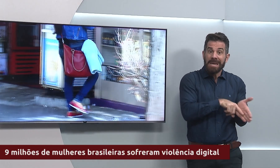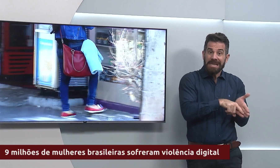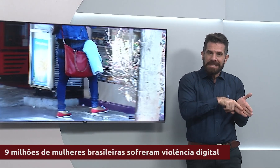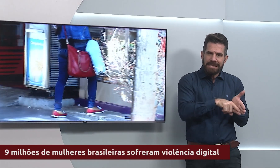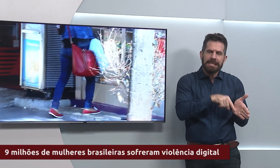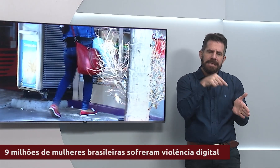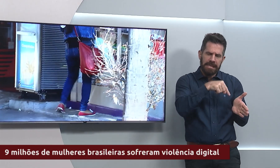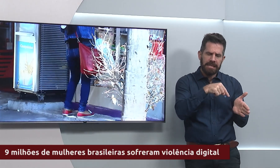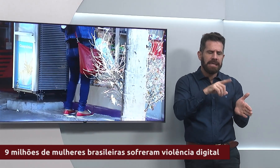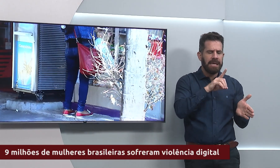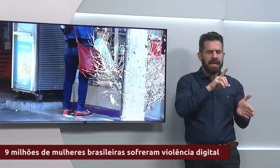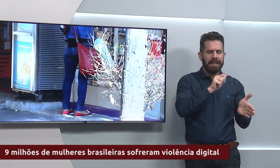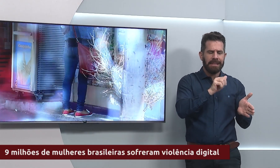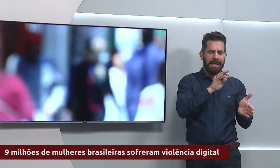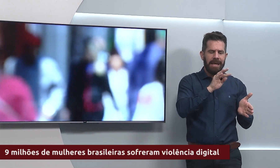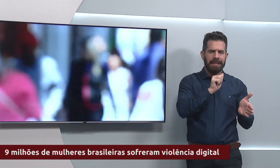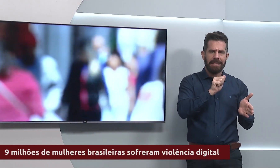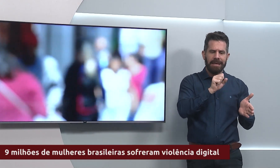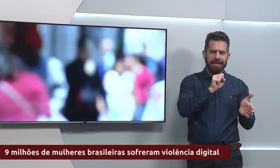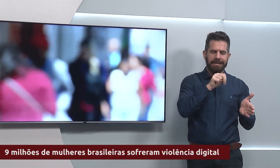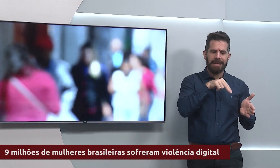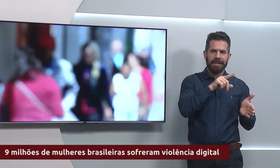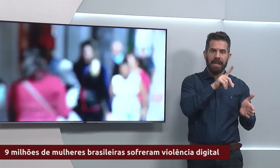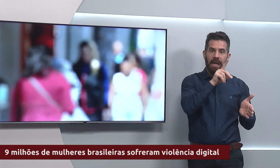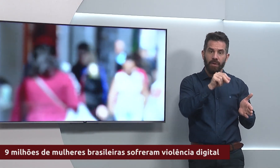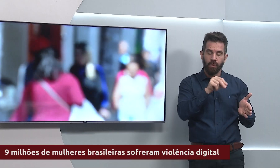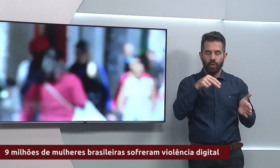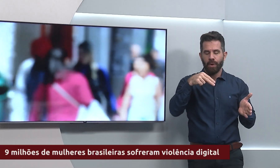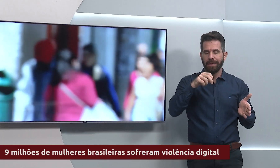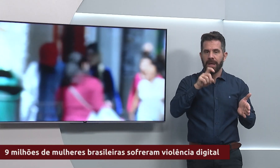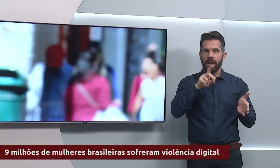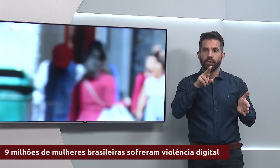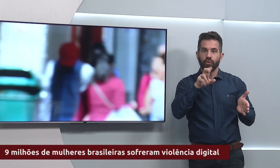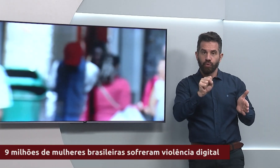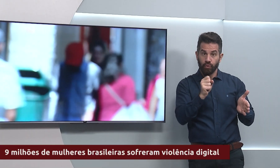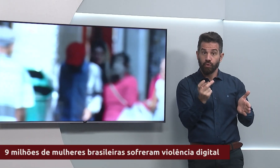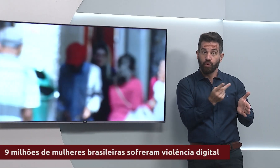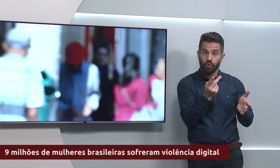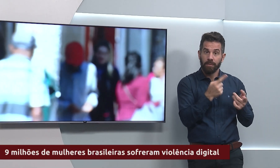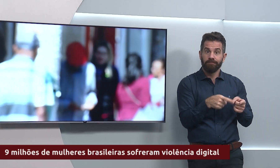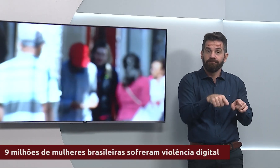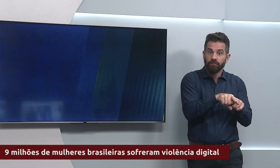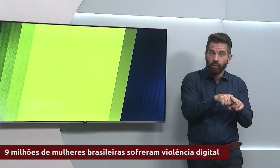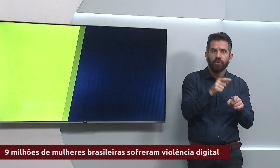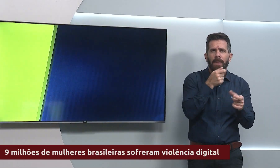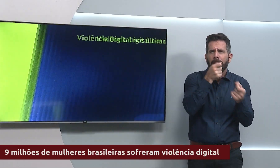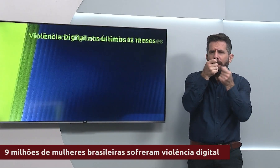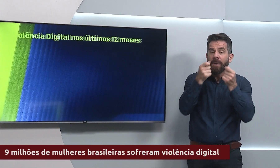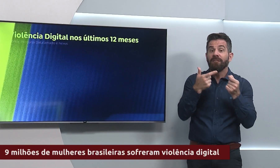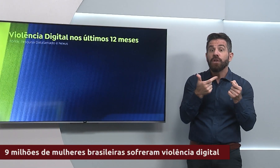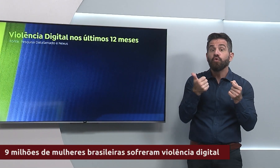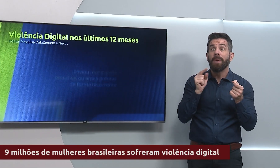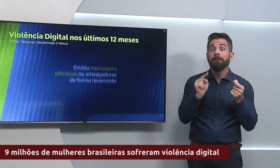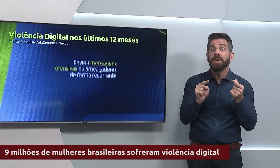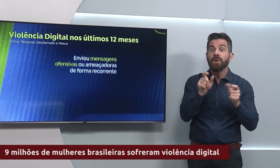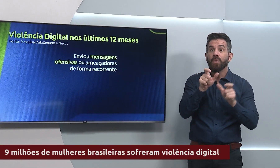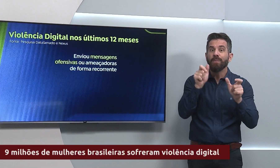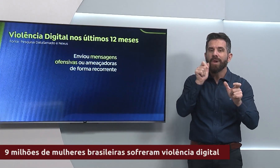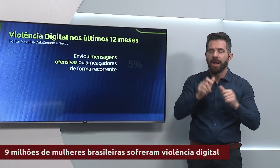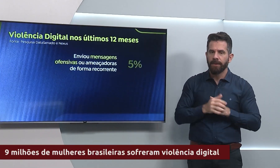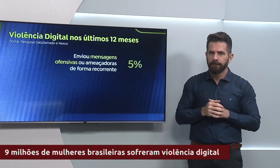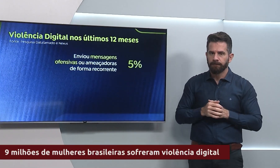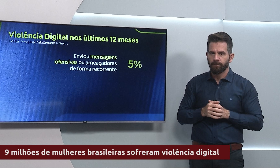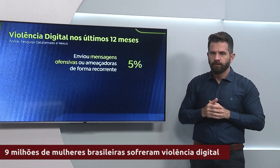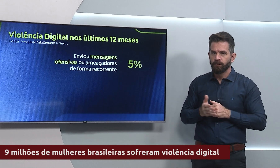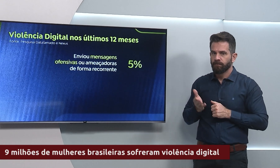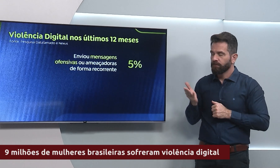Data Senado e do Nexus, que ouviu mais de 21 mil mulheres em todo o país. 5% das